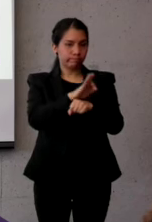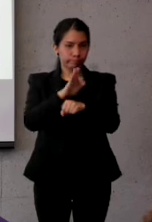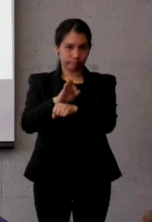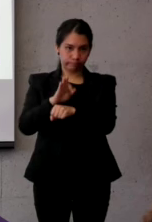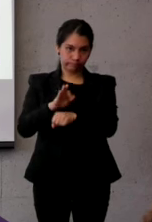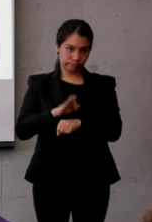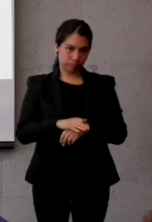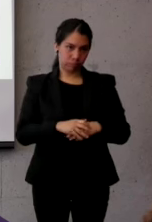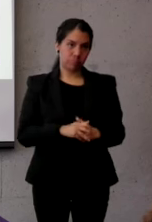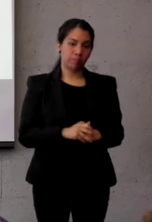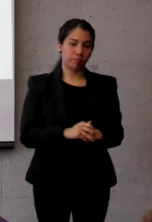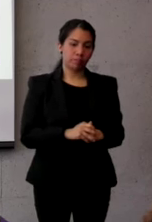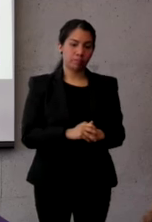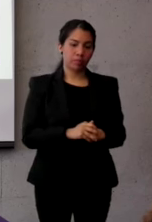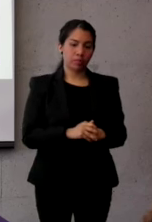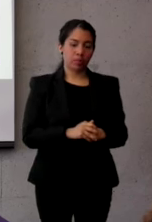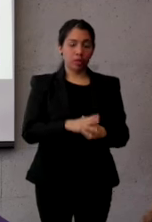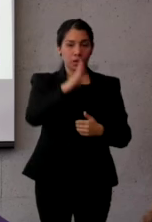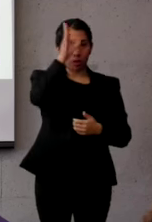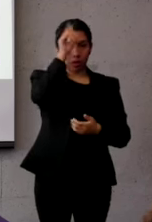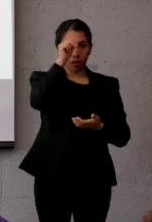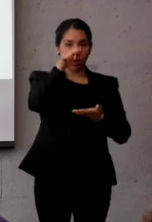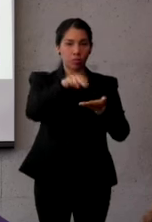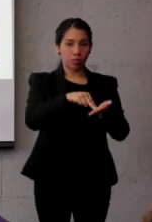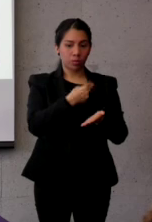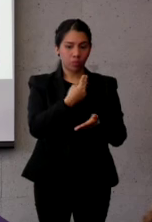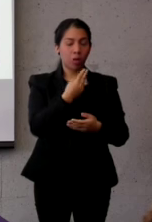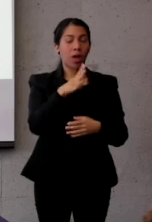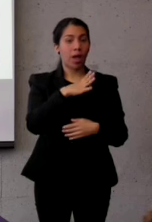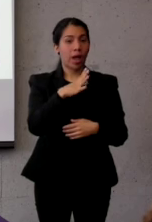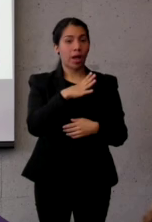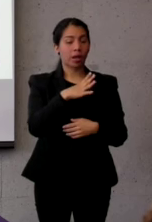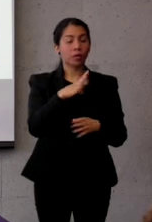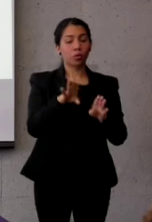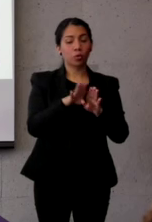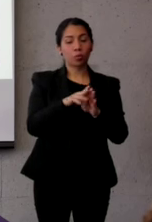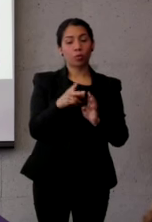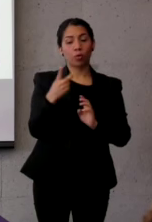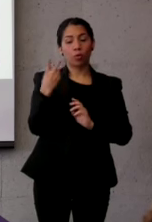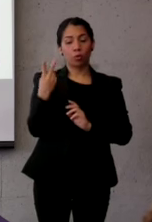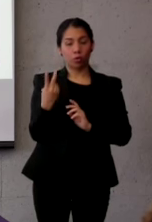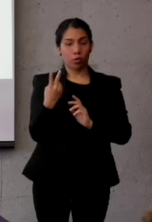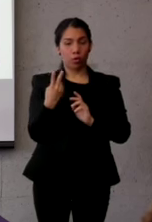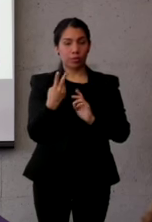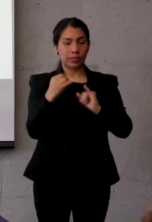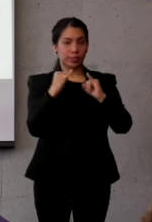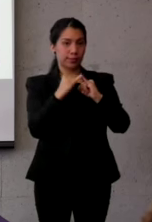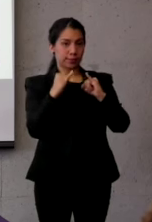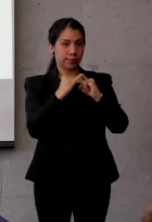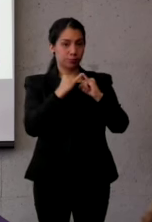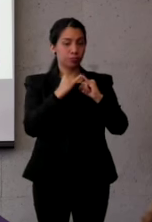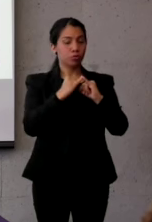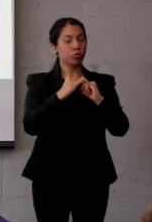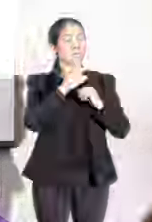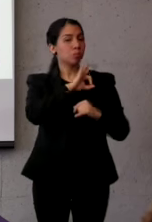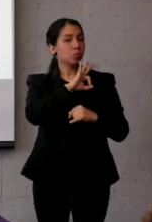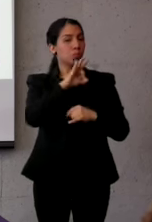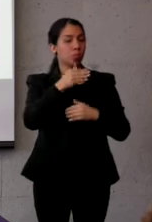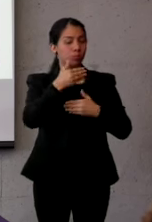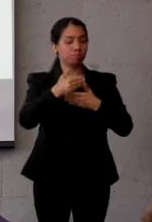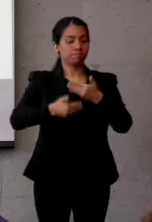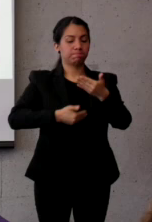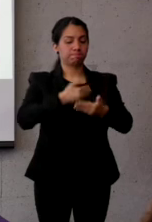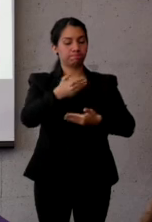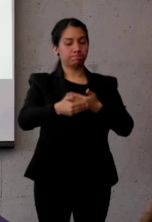firma expresa el ánimo de colaboración entre ambas partes para avanzar progresivamente en estos retos y muchos